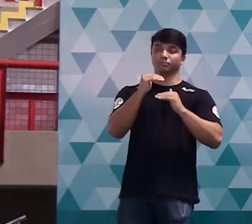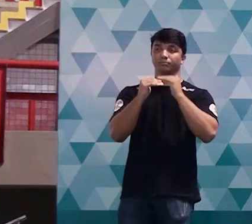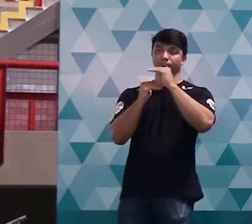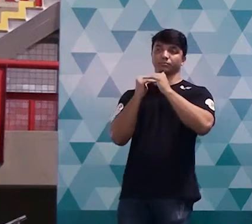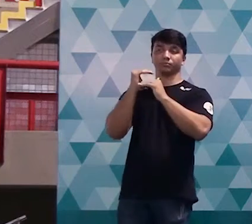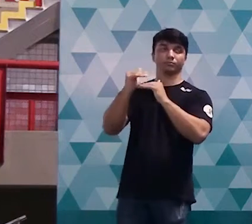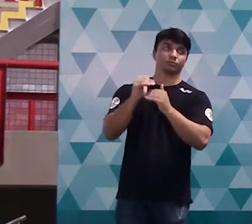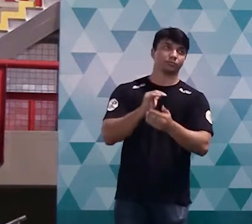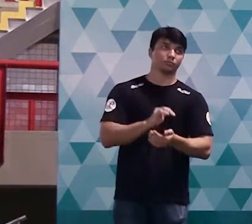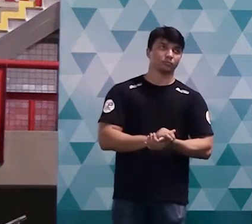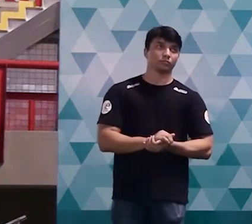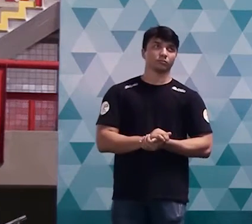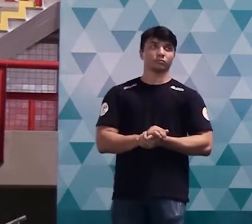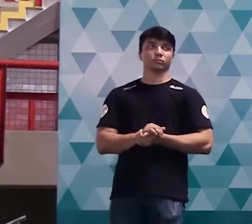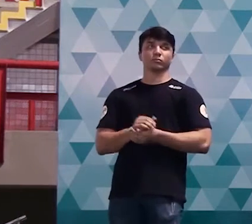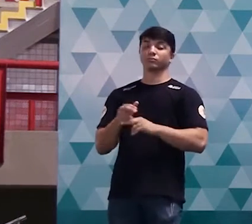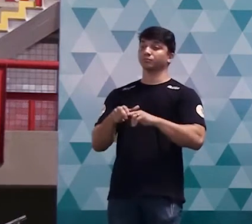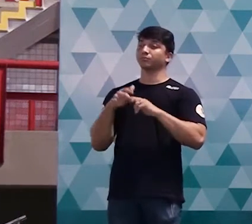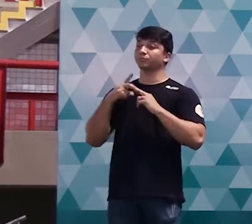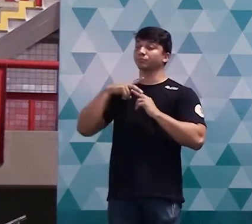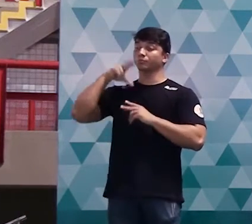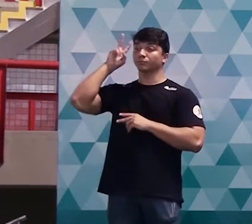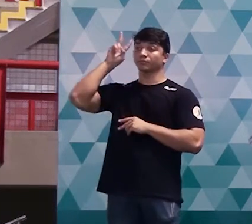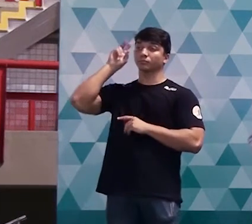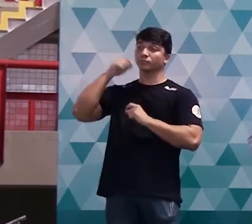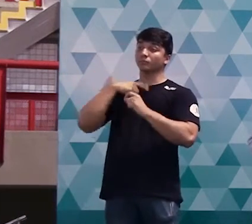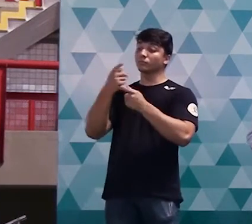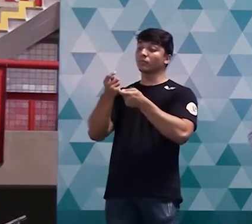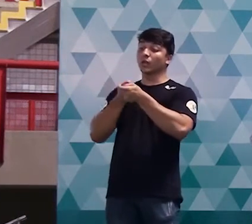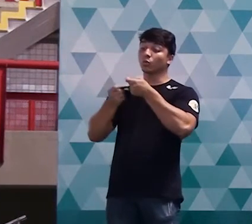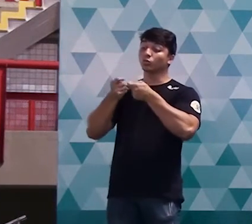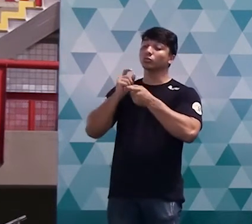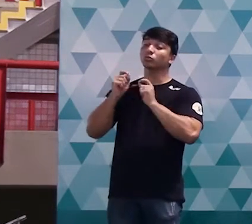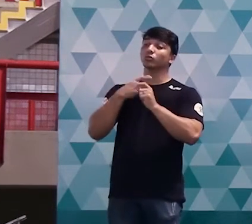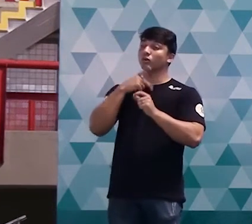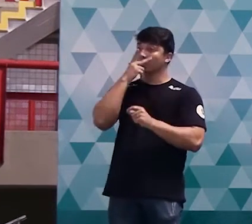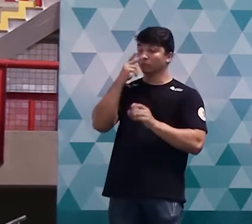gradualmente. Beleza? Então lembre-se, a nossa economia ela é